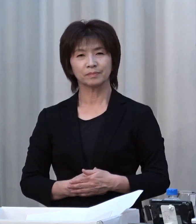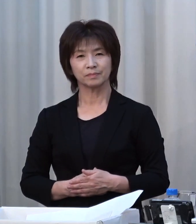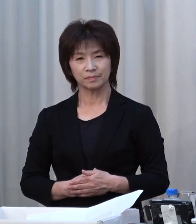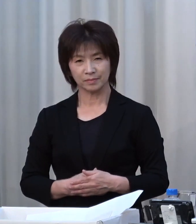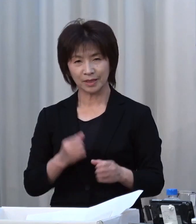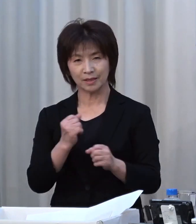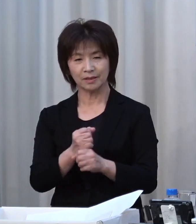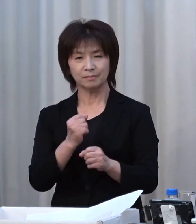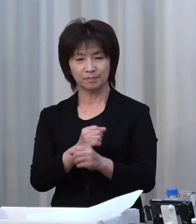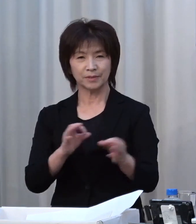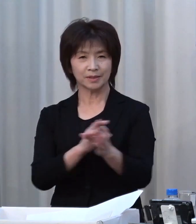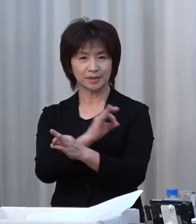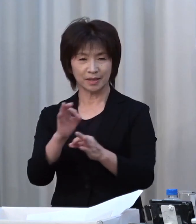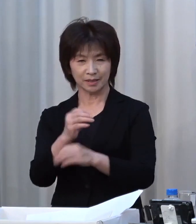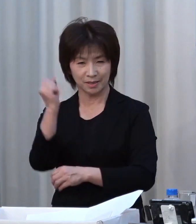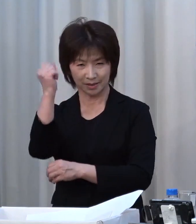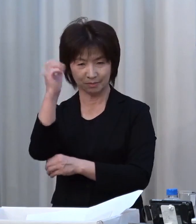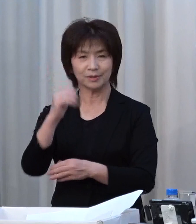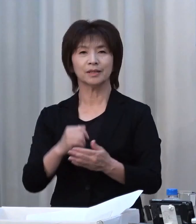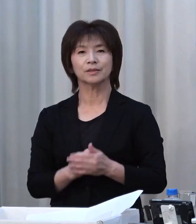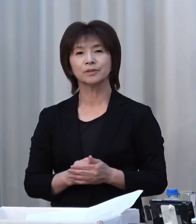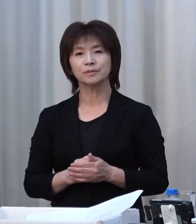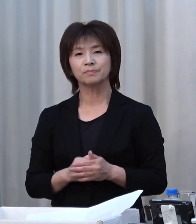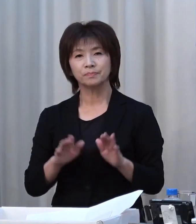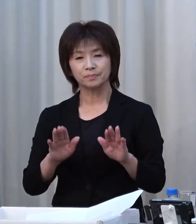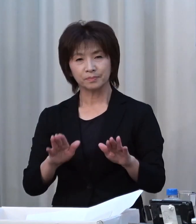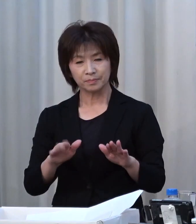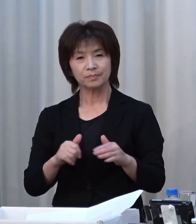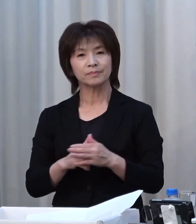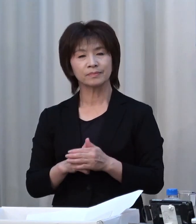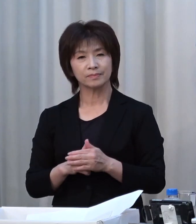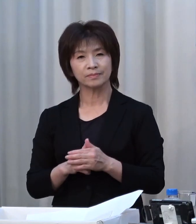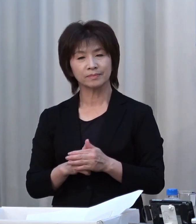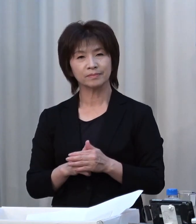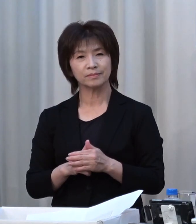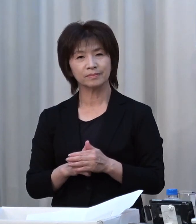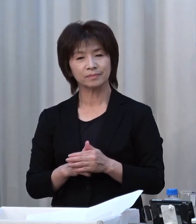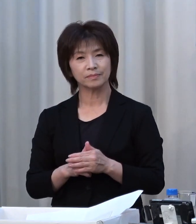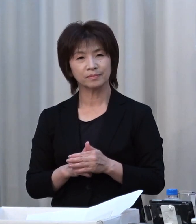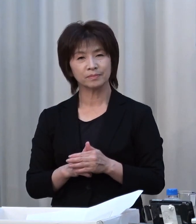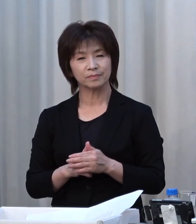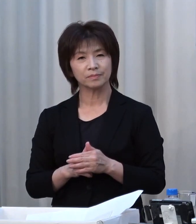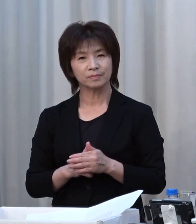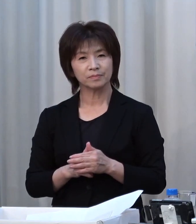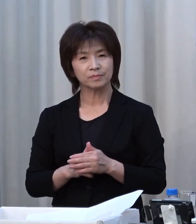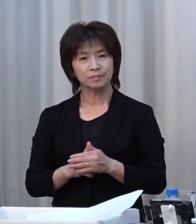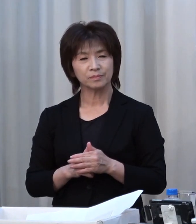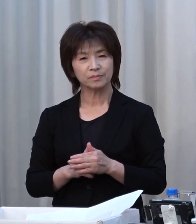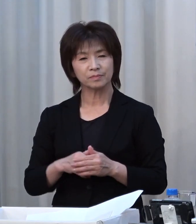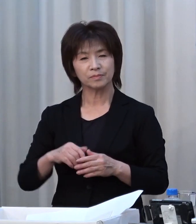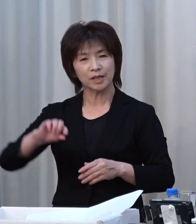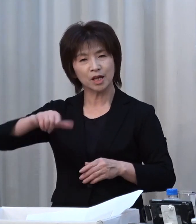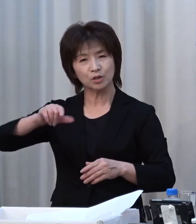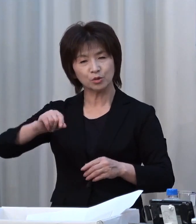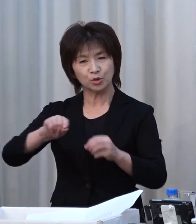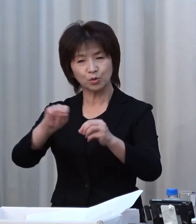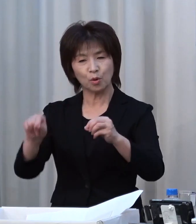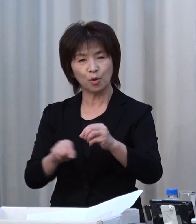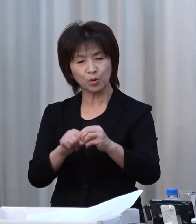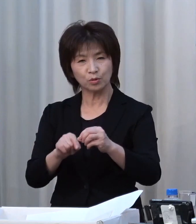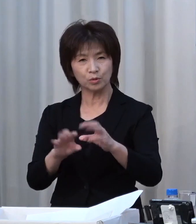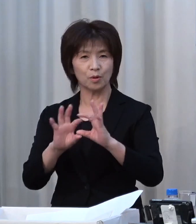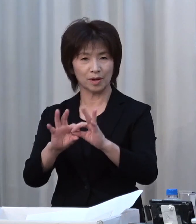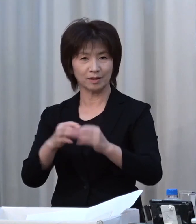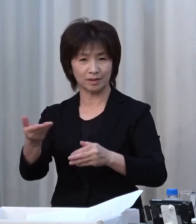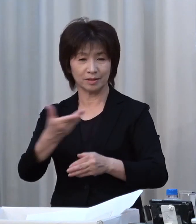はい。よろしくお願いします。 産経新聞の中田です。今幹事長の質問にあった水道局の関係でちょっとお伺いしたいん